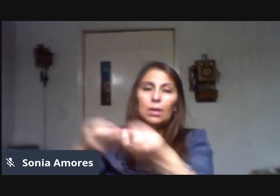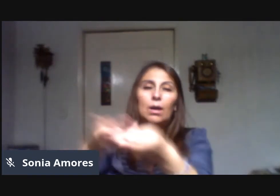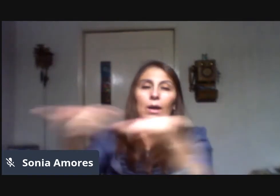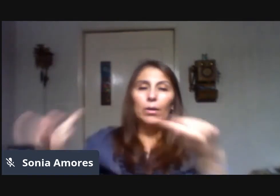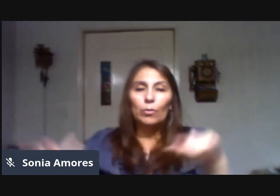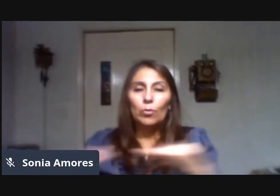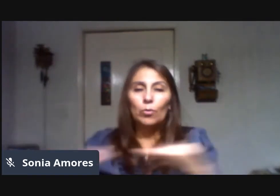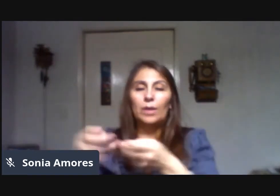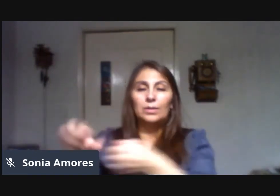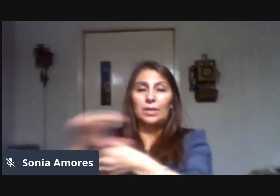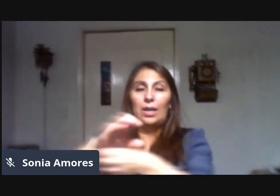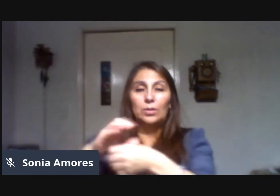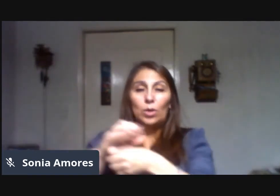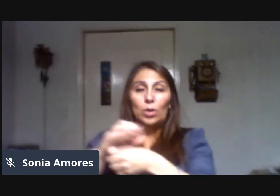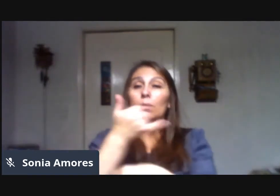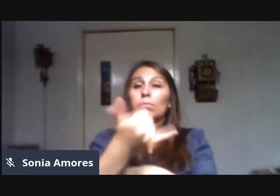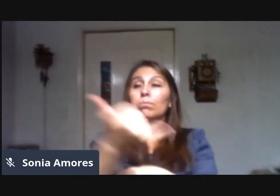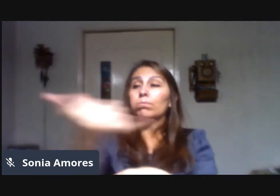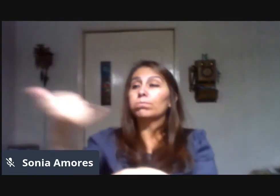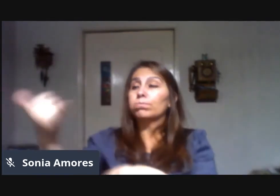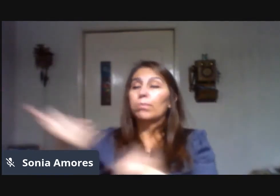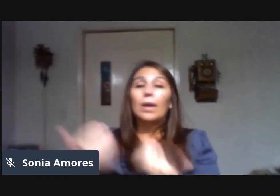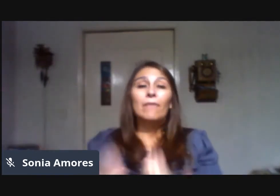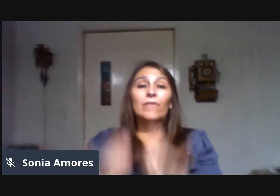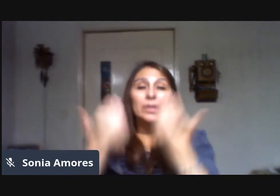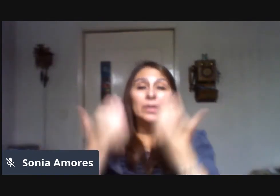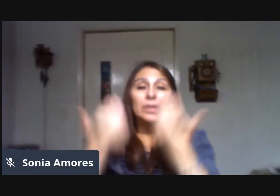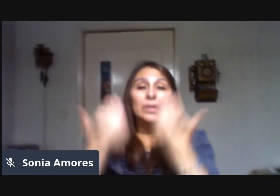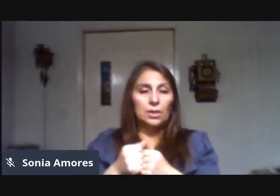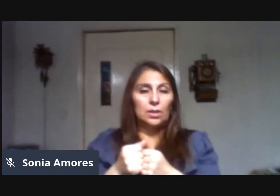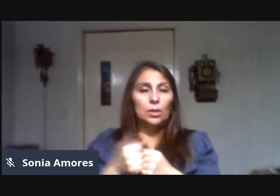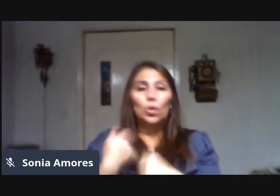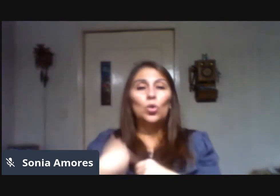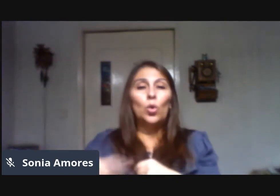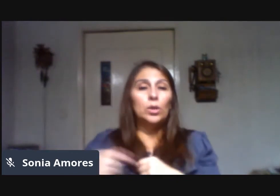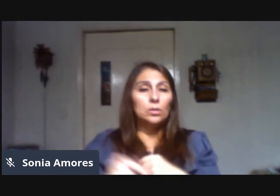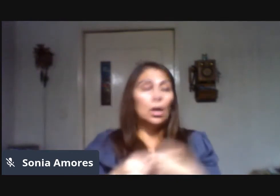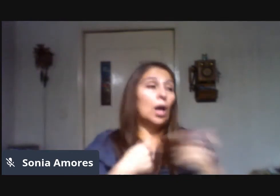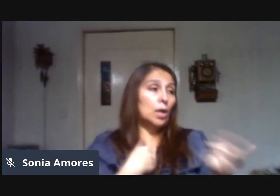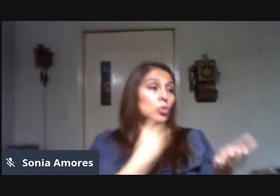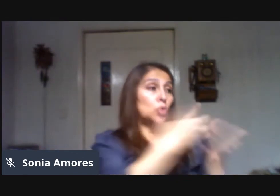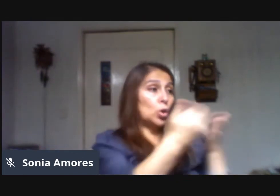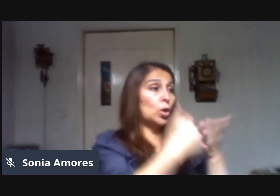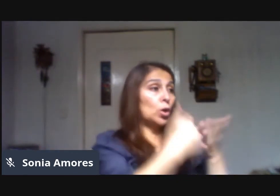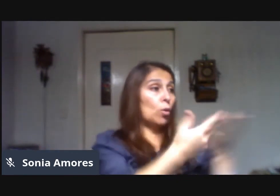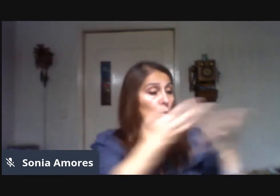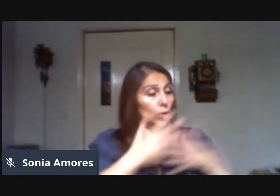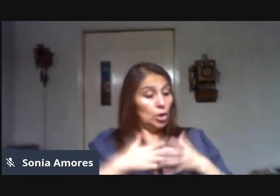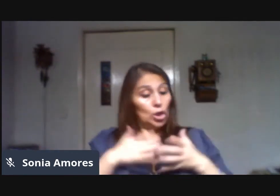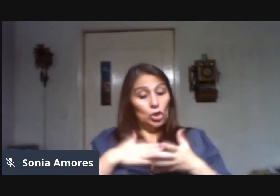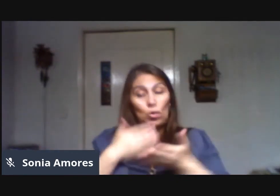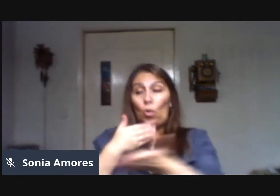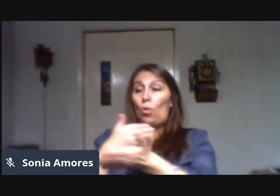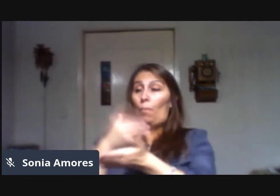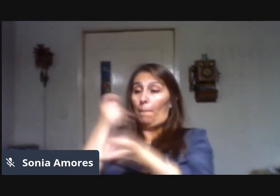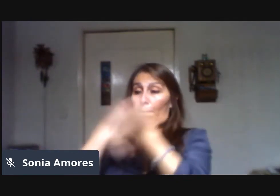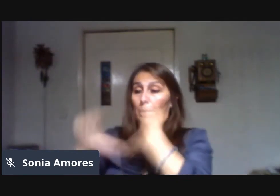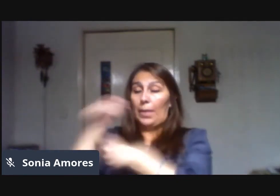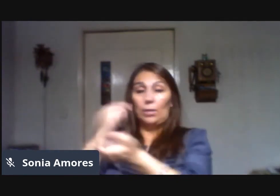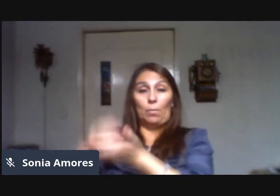se beneficien directamente sin ese intermediario para que tengan precios justos y se puedan alimentar? Entonces, creo